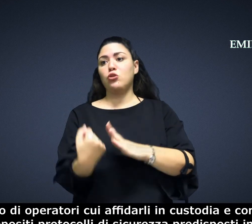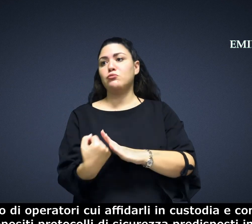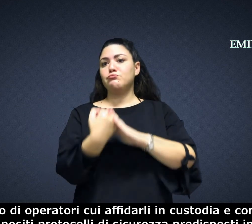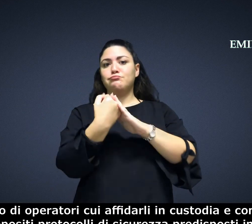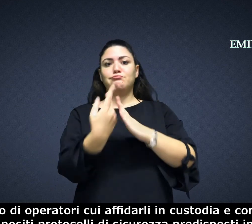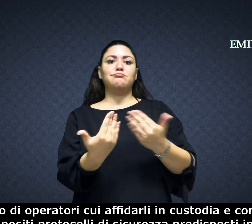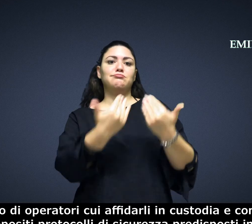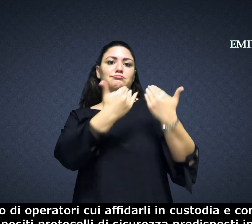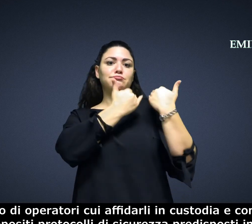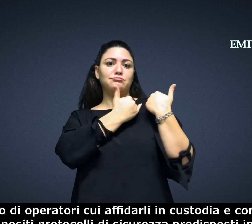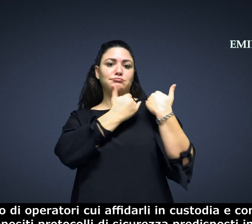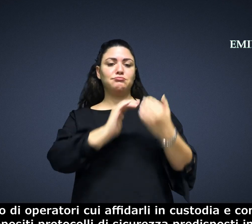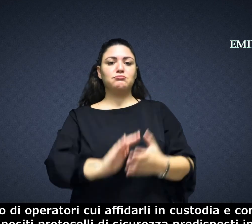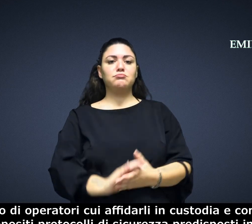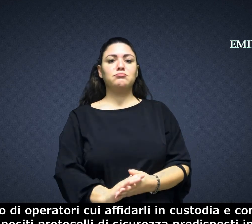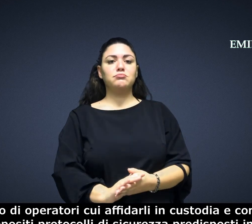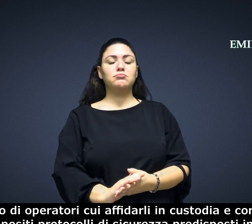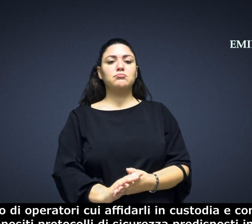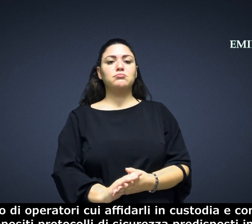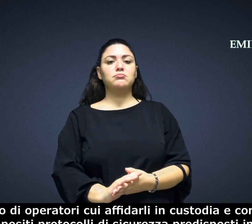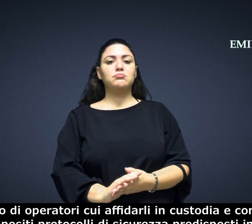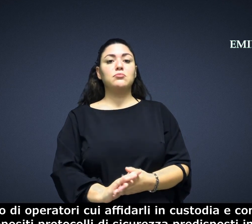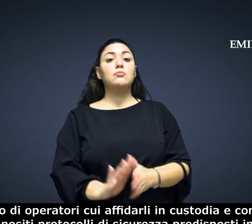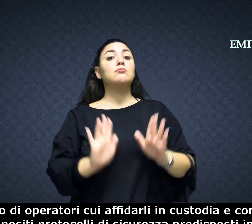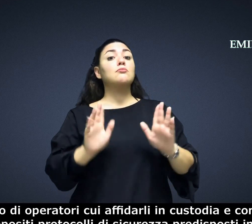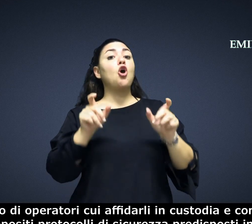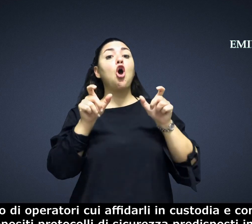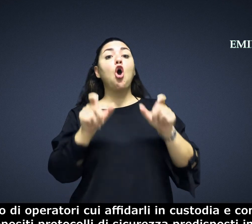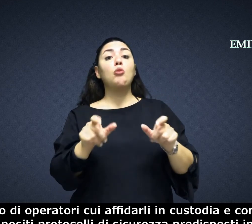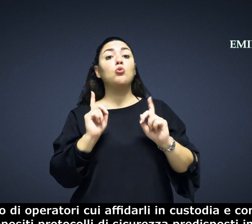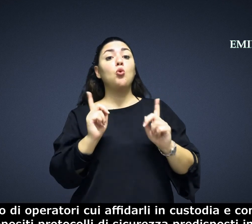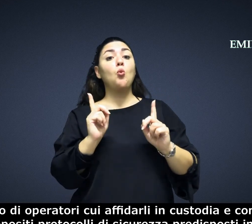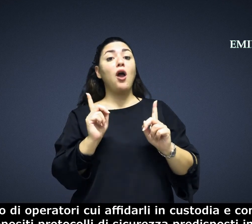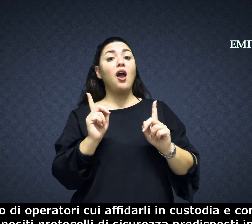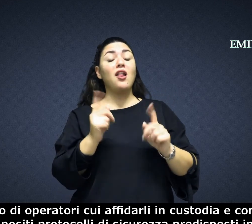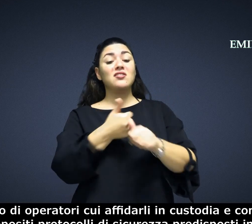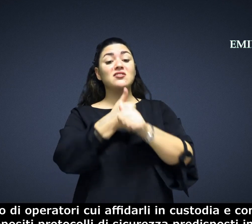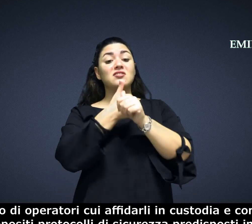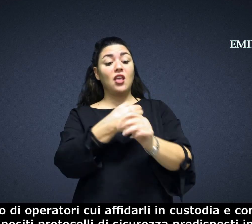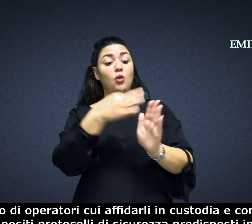sicurezza, predisposti in conformità alle linee guida del Dipartimento per le politiche della famiglia.